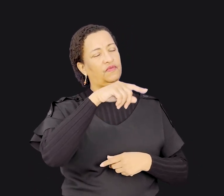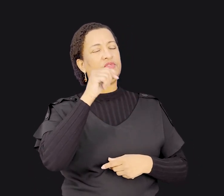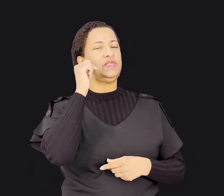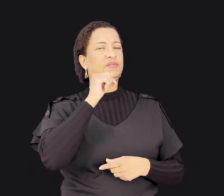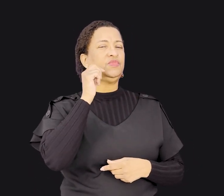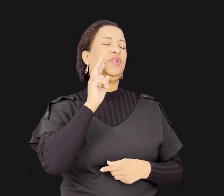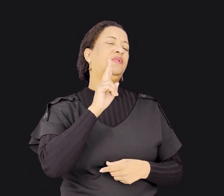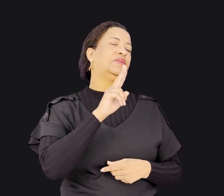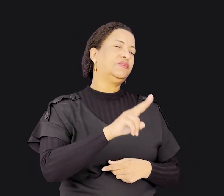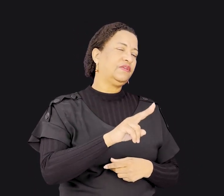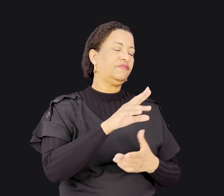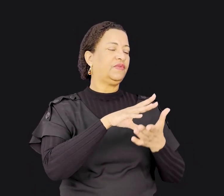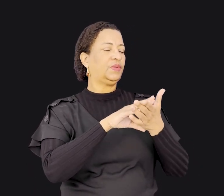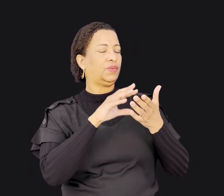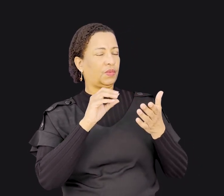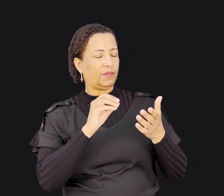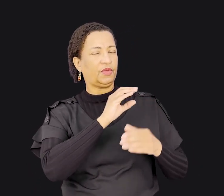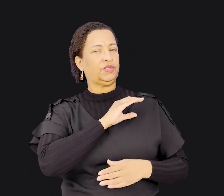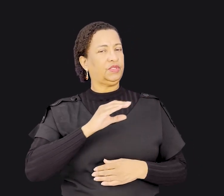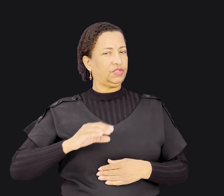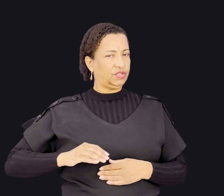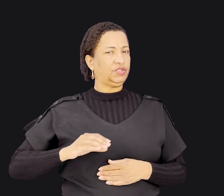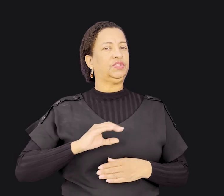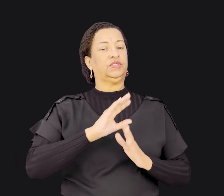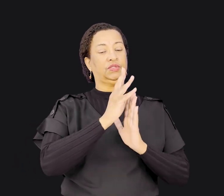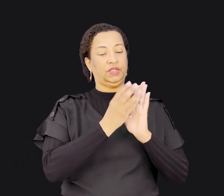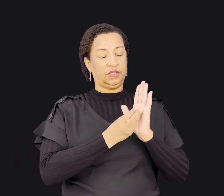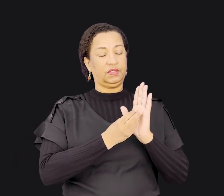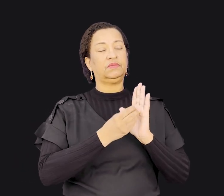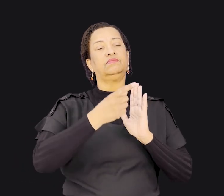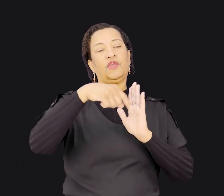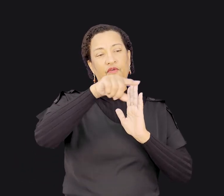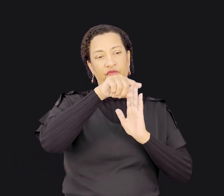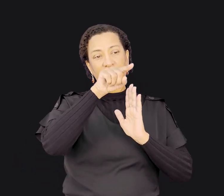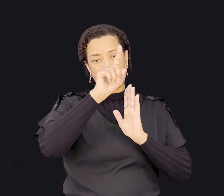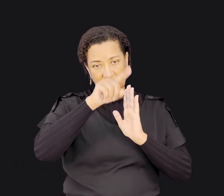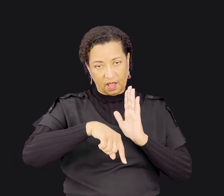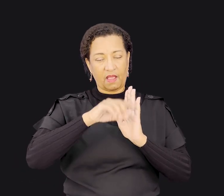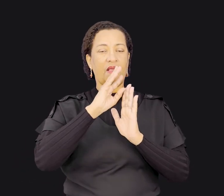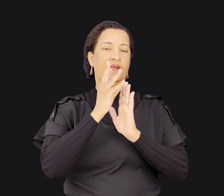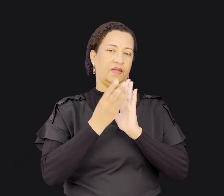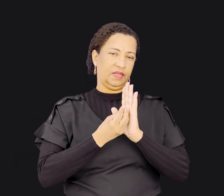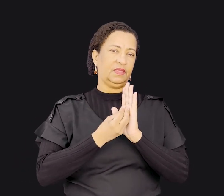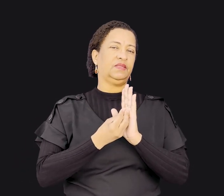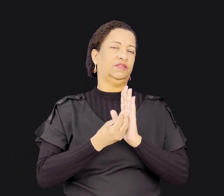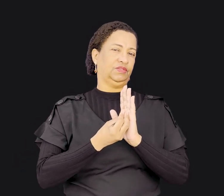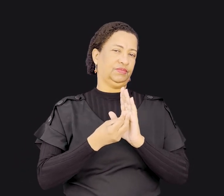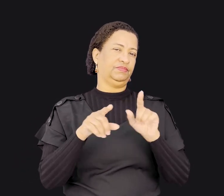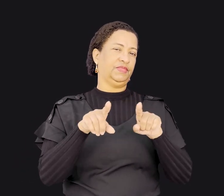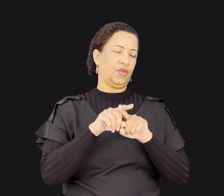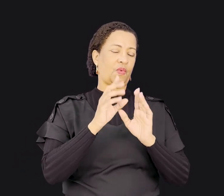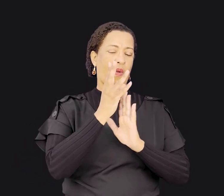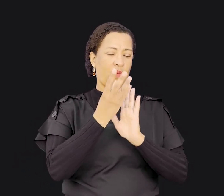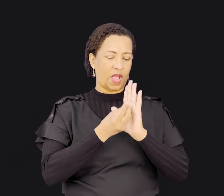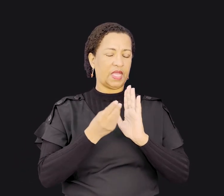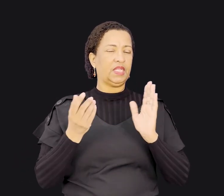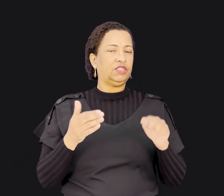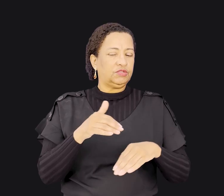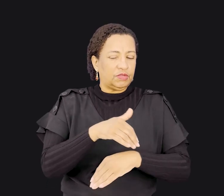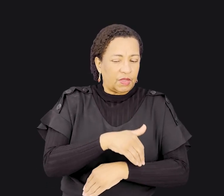de Cristo e da igreja? Muito bem, vocês são a igreja. E da mesma forma que a igreja é submissa a Cristo, o